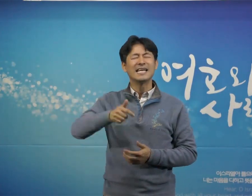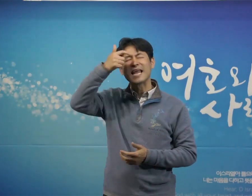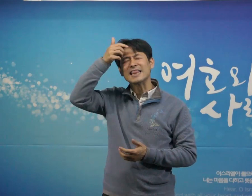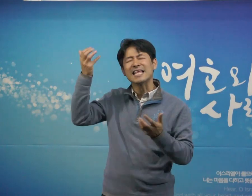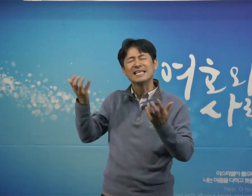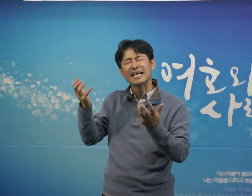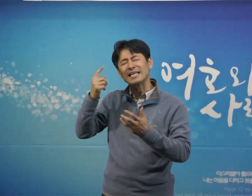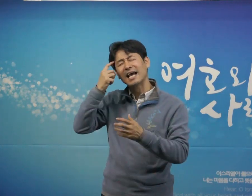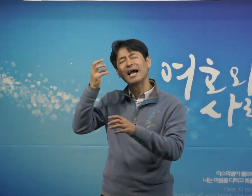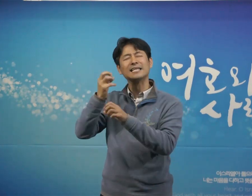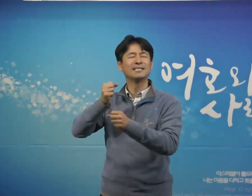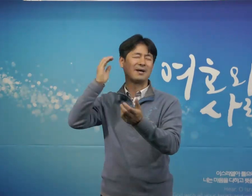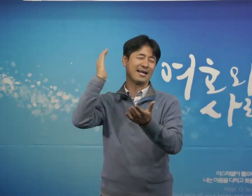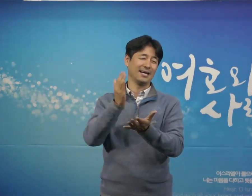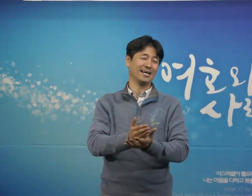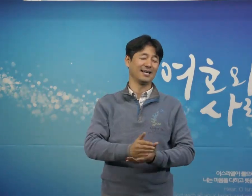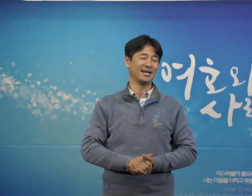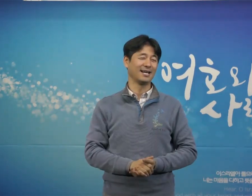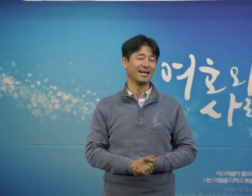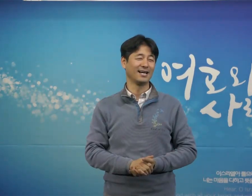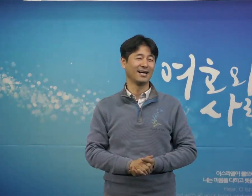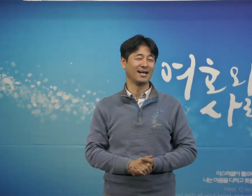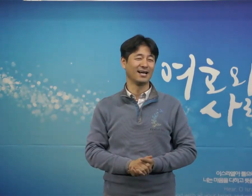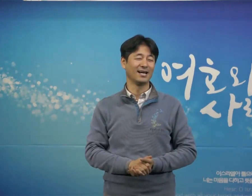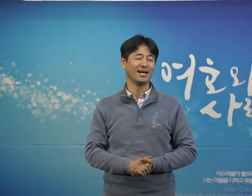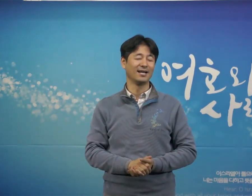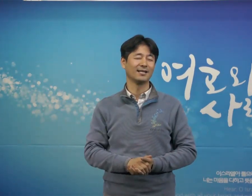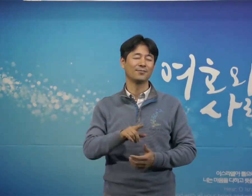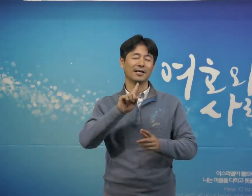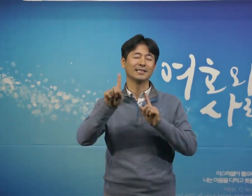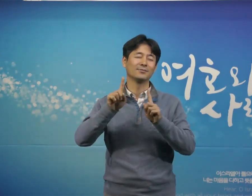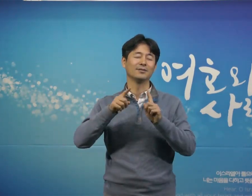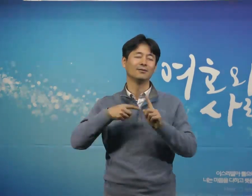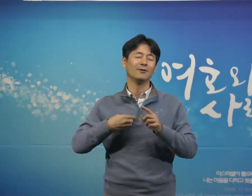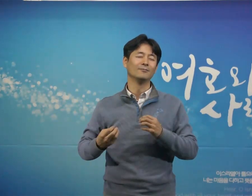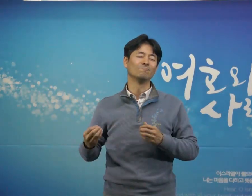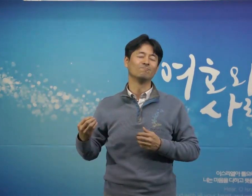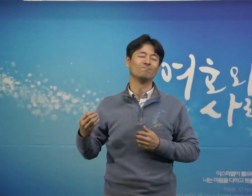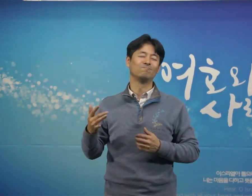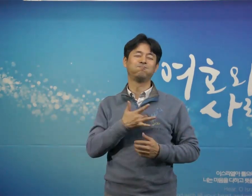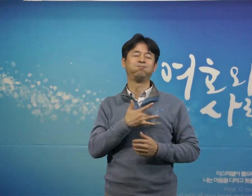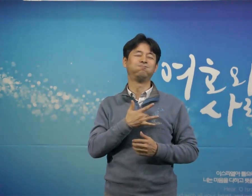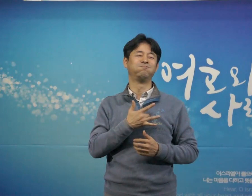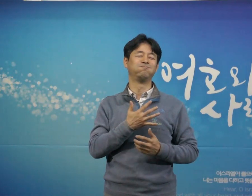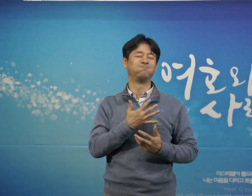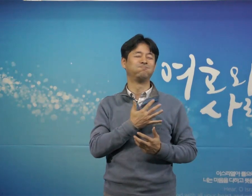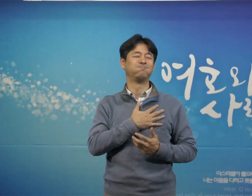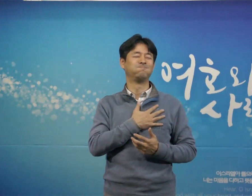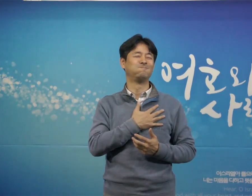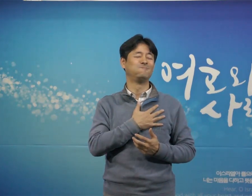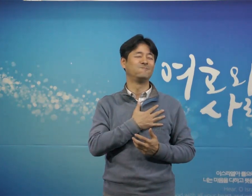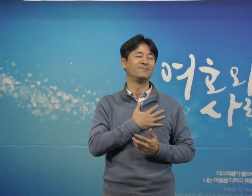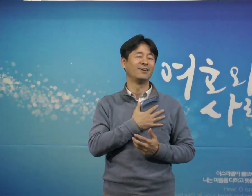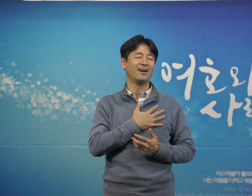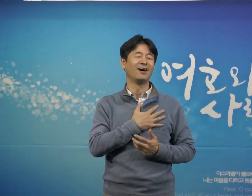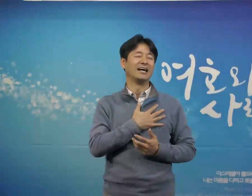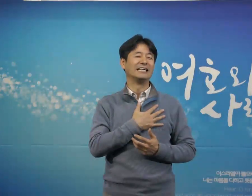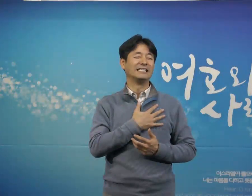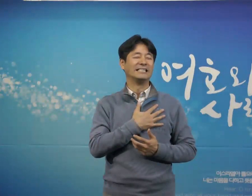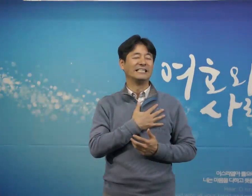라고 말씀하신다. 옛날 일들을 생각하지 말라 라고 있습니다. 그때 제 마음에 이 말씀을 읽을